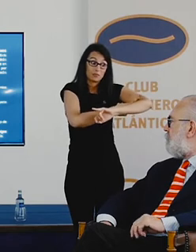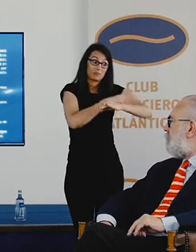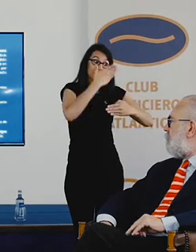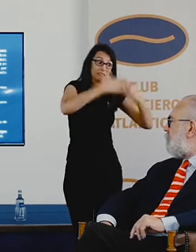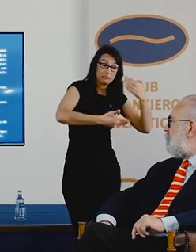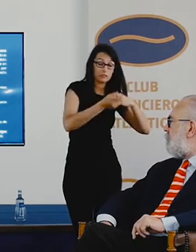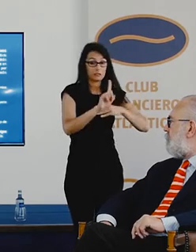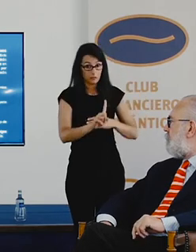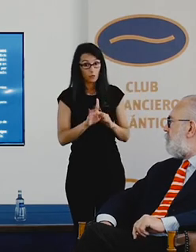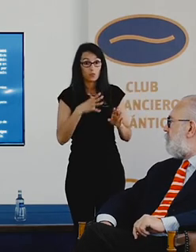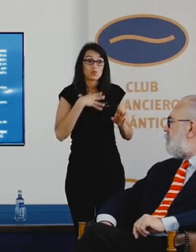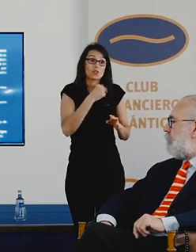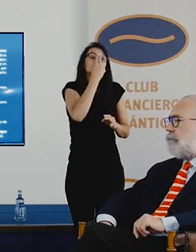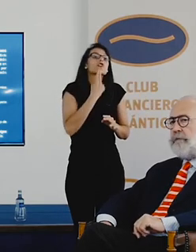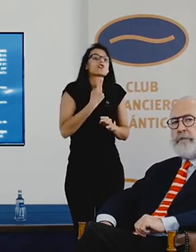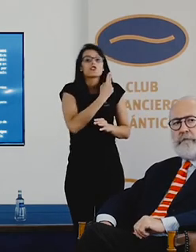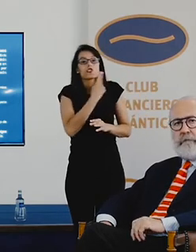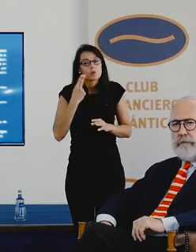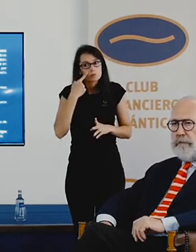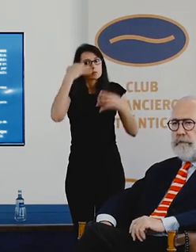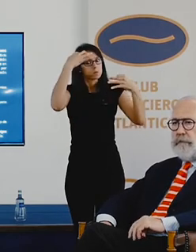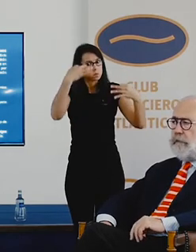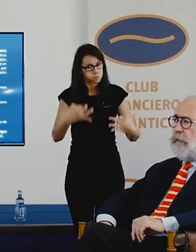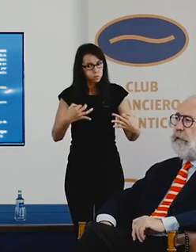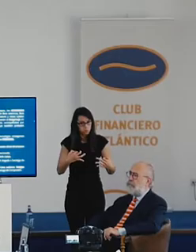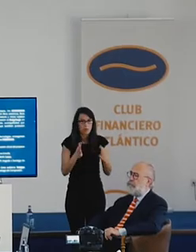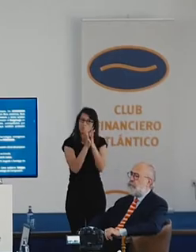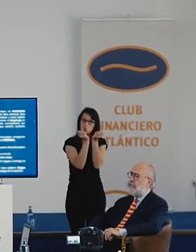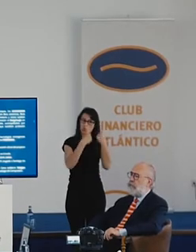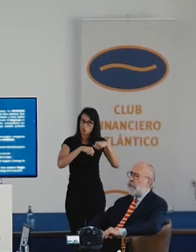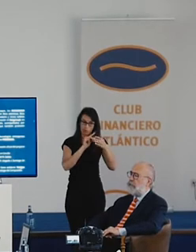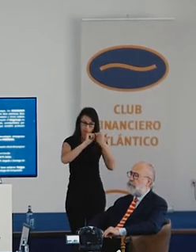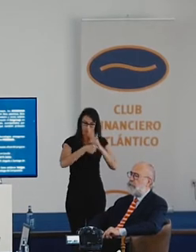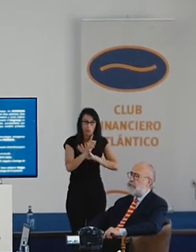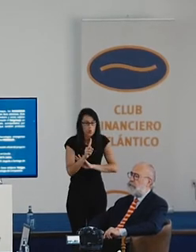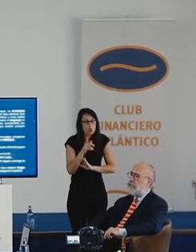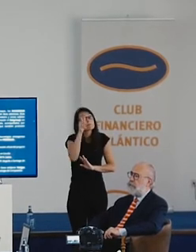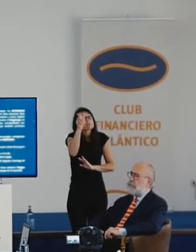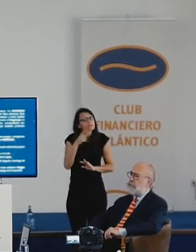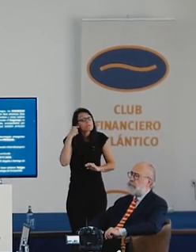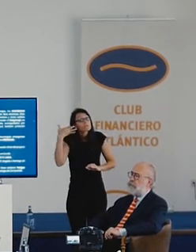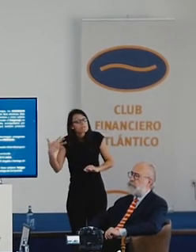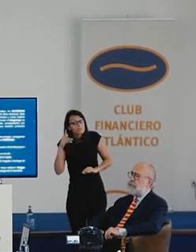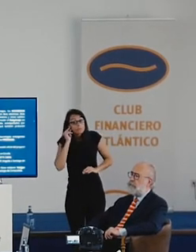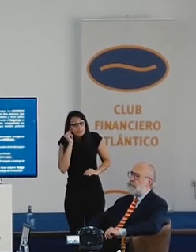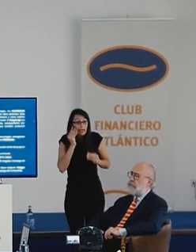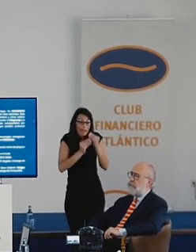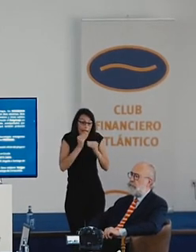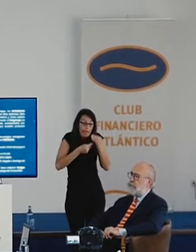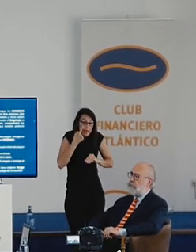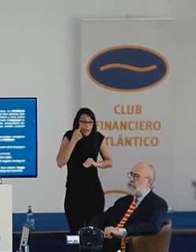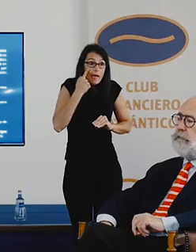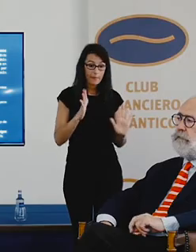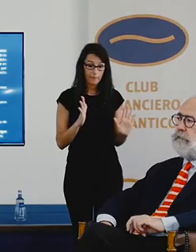la última hora, es un compromiso formal pero no contractual, y ellas hacen lo que pueden, y si pueden vendrán, hacer